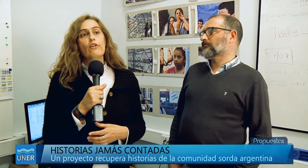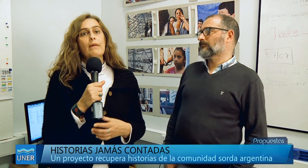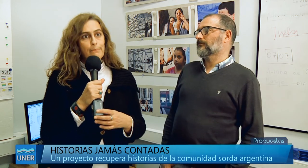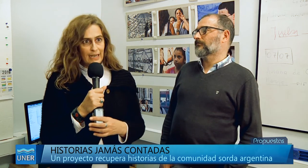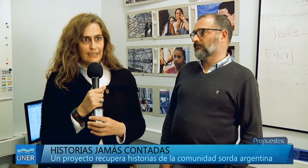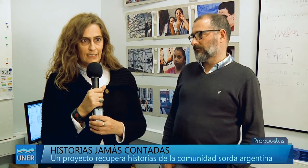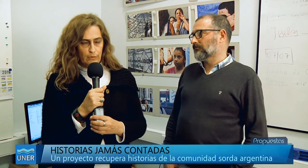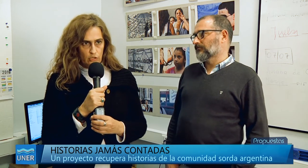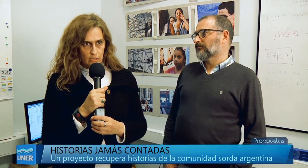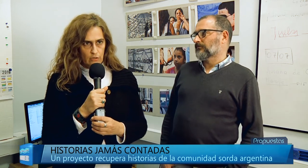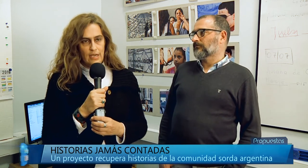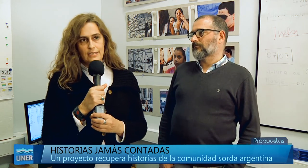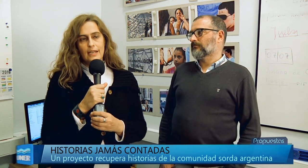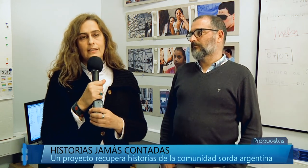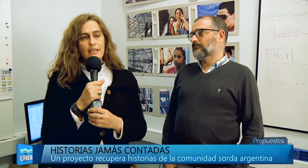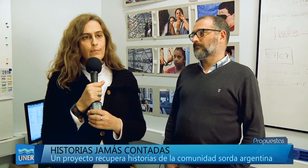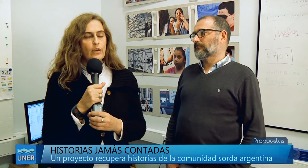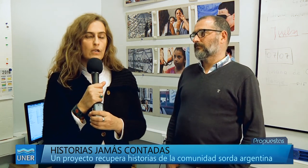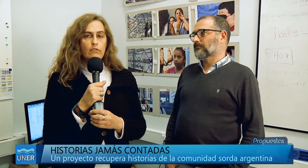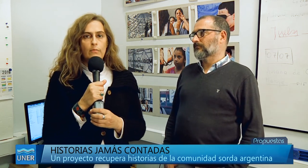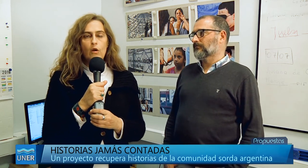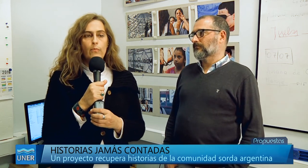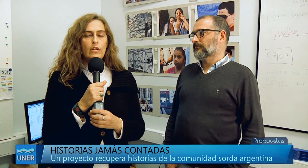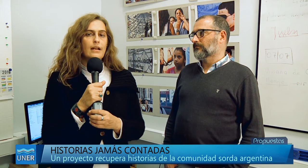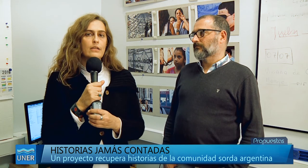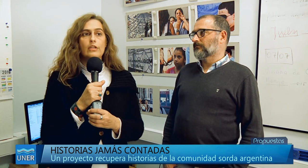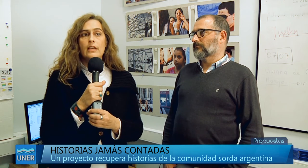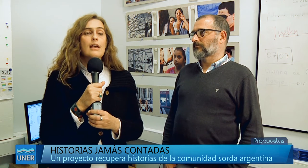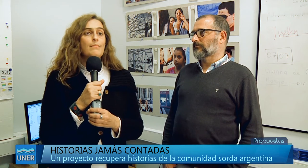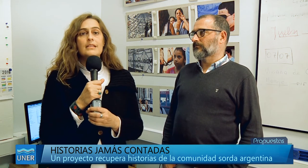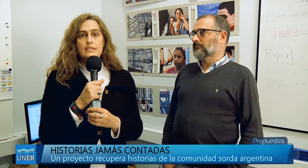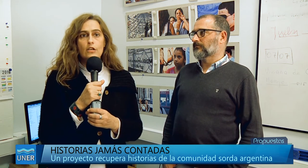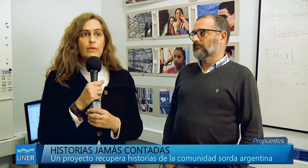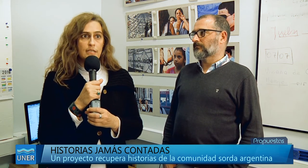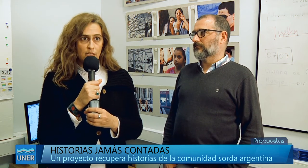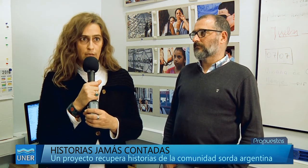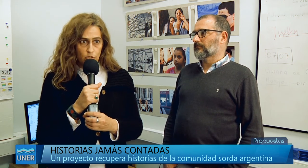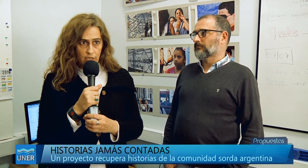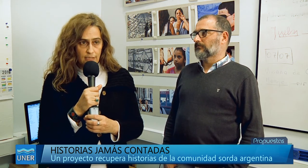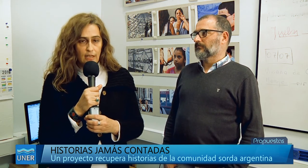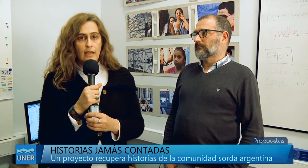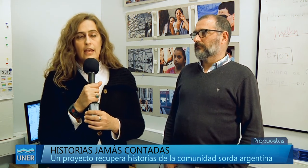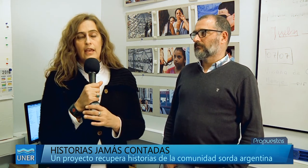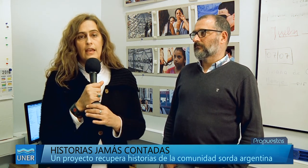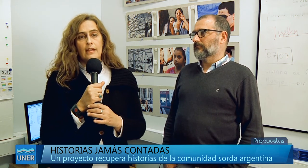forman parte de este proyecto. Es decir, que este equipo está conformado por alrededor de 25 o 27 personas que